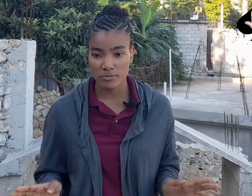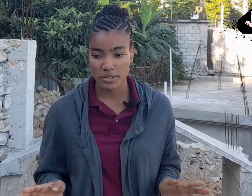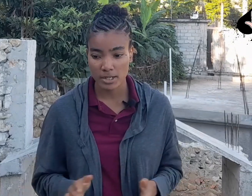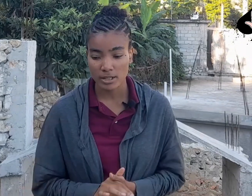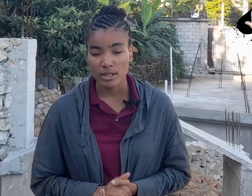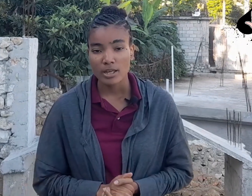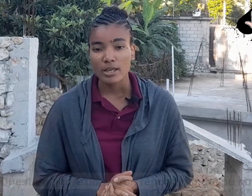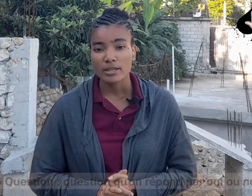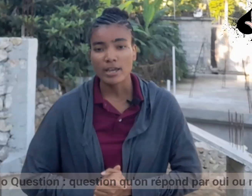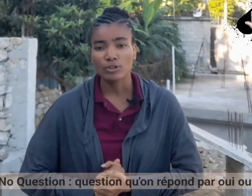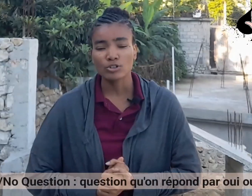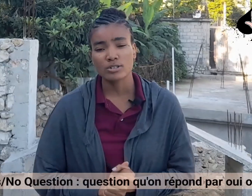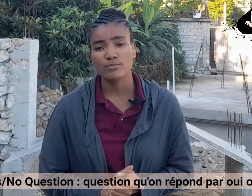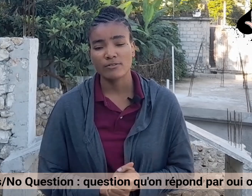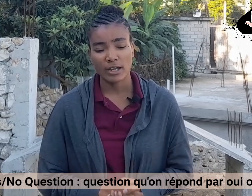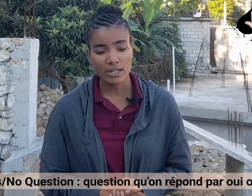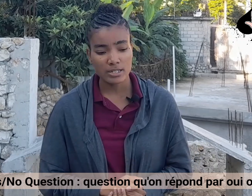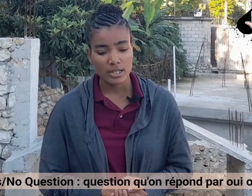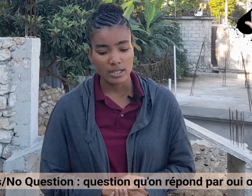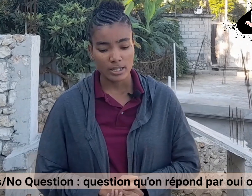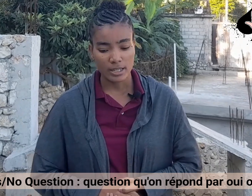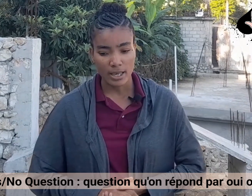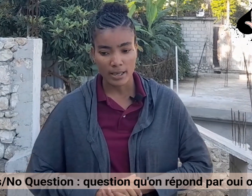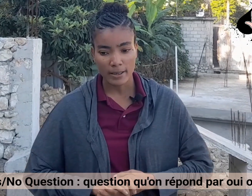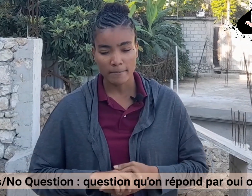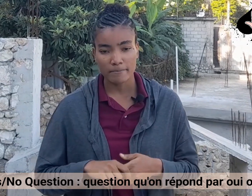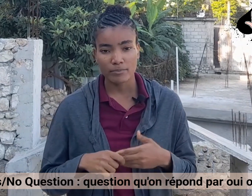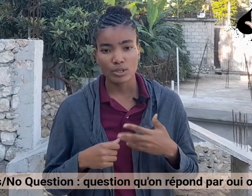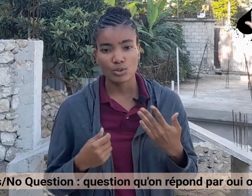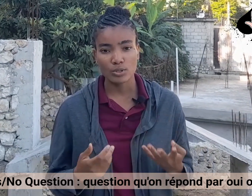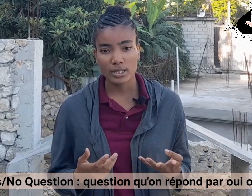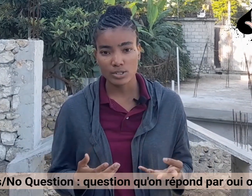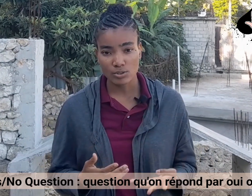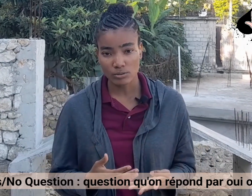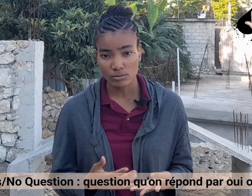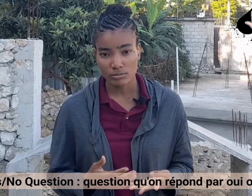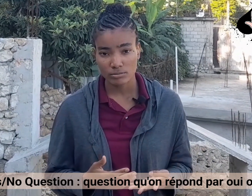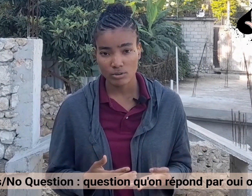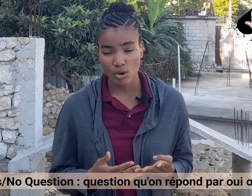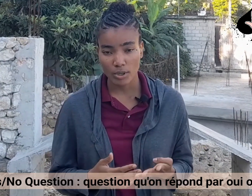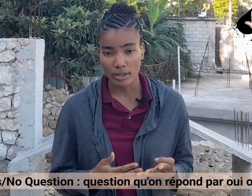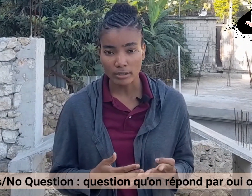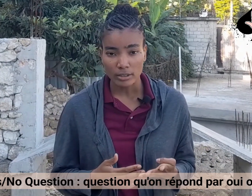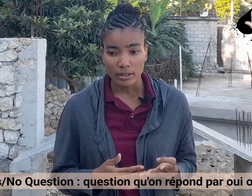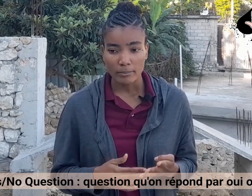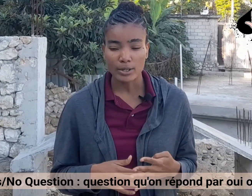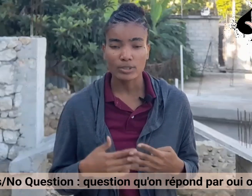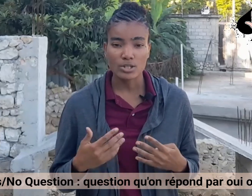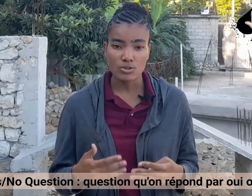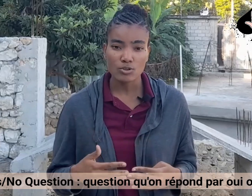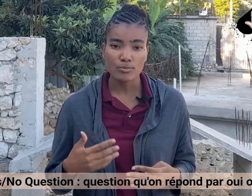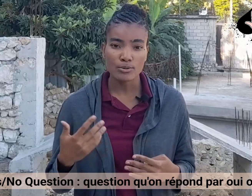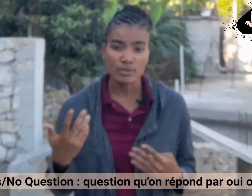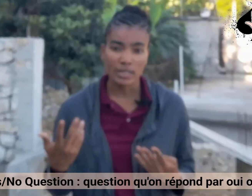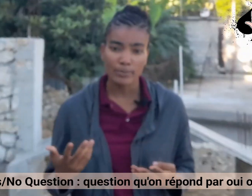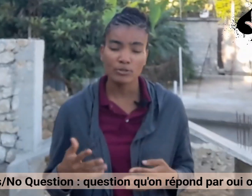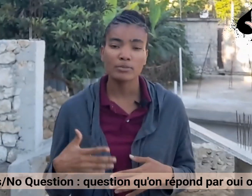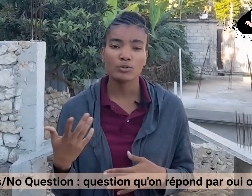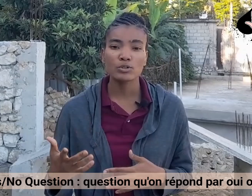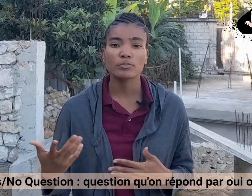spécial. Il y a un autre type de phrase qui est une question, ok? Mais une question qu'on peut répondre par oui ou par